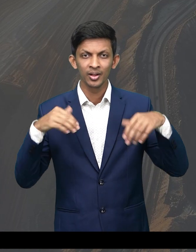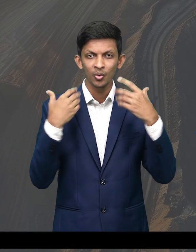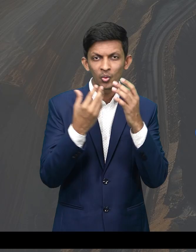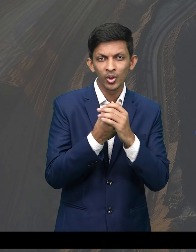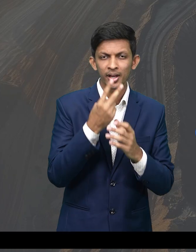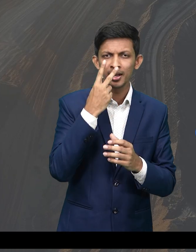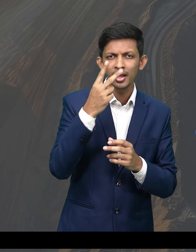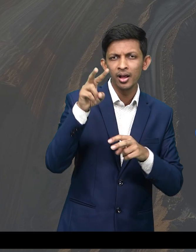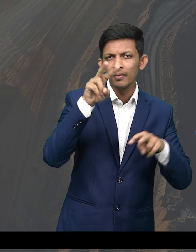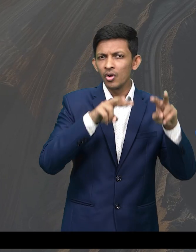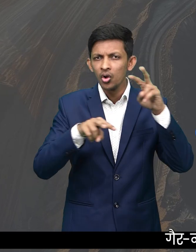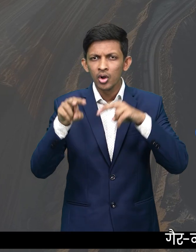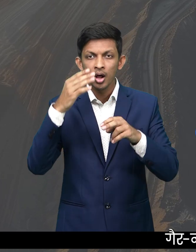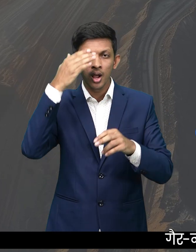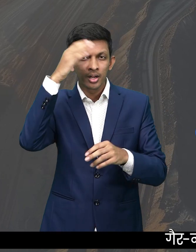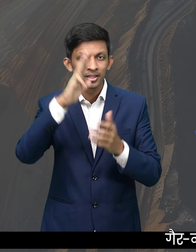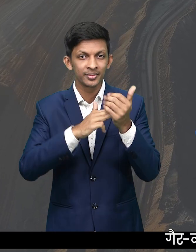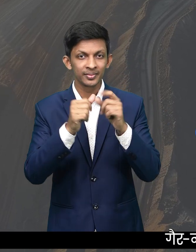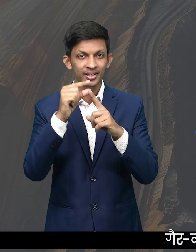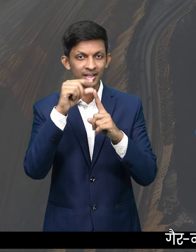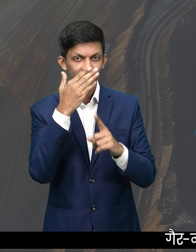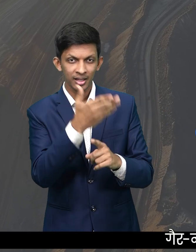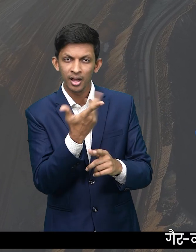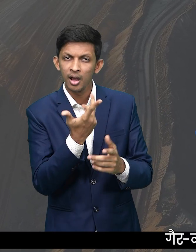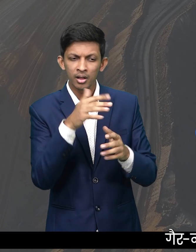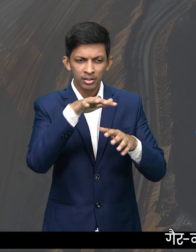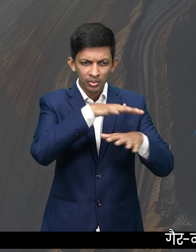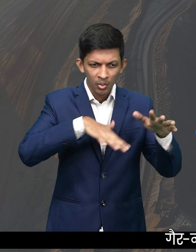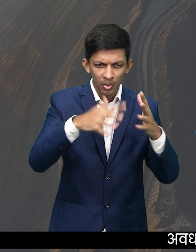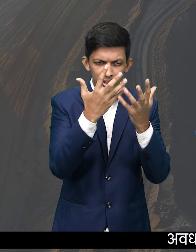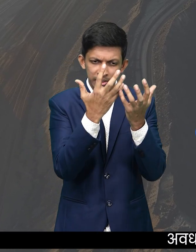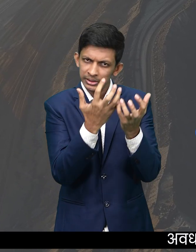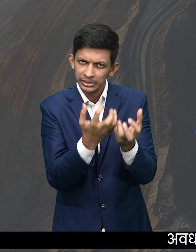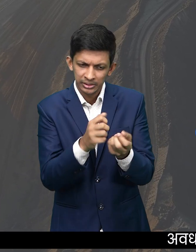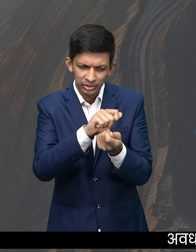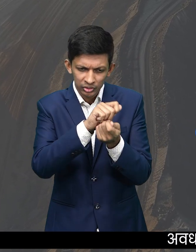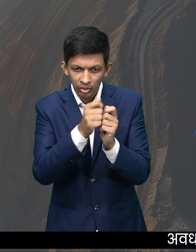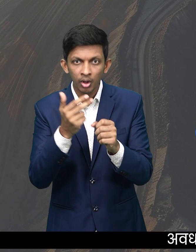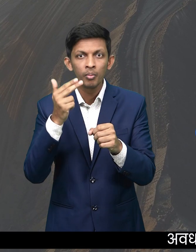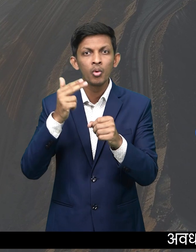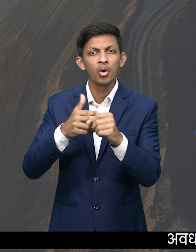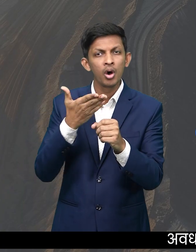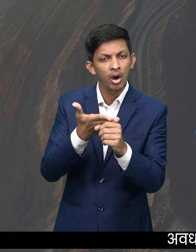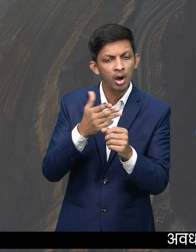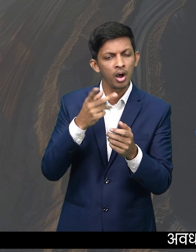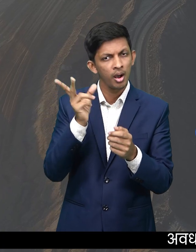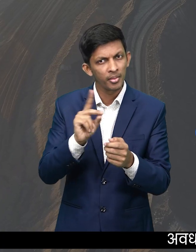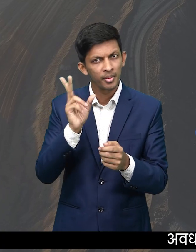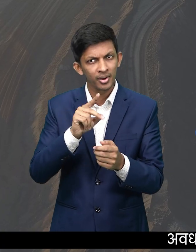आइए हम जीवाश्म ईंधन, गैर नवीकरणीय प्राकृतिक संसाधनों पर अवधारणा मानचित्र का अवलोकन